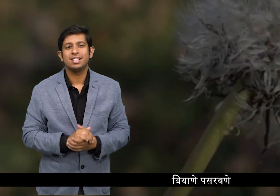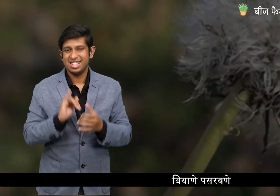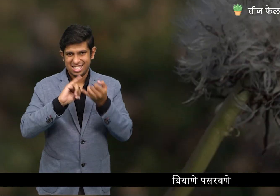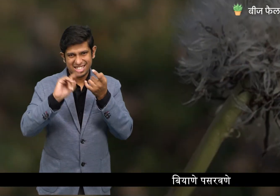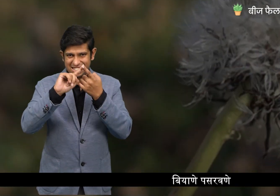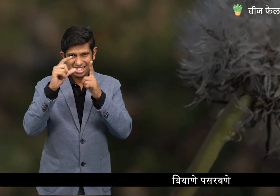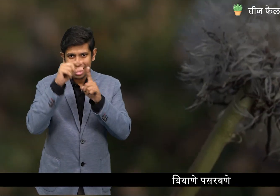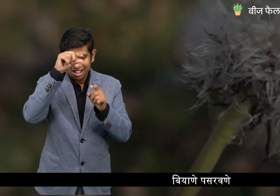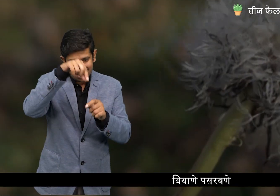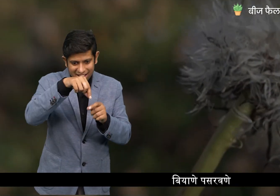बियाणे पसरवणे,